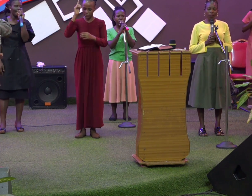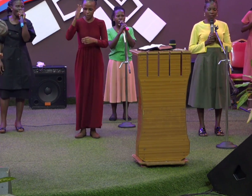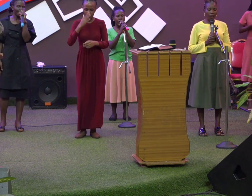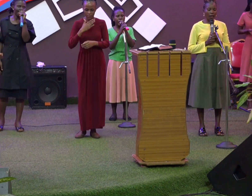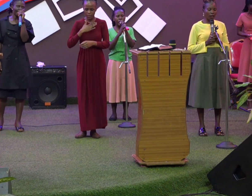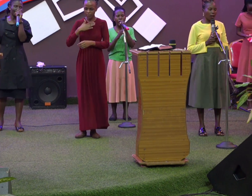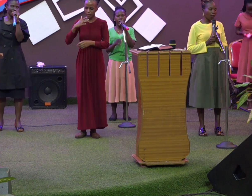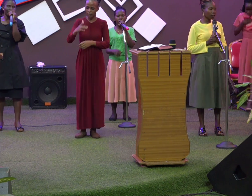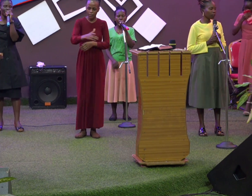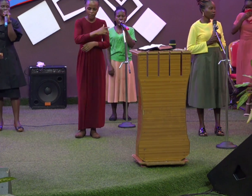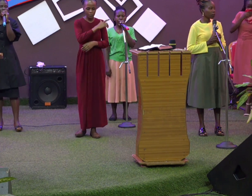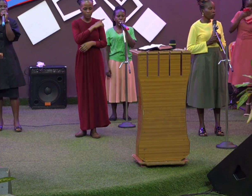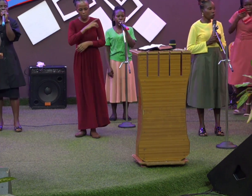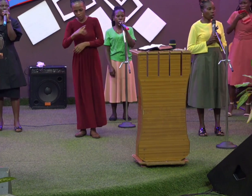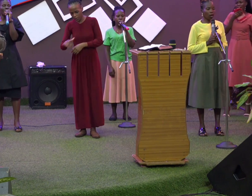Nakusinza